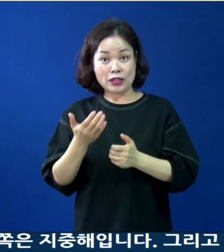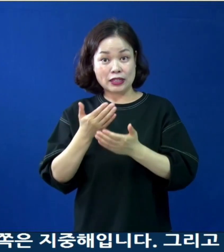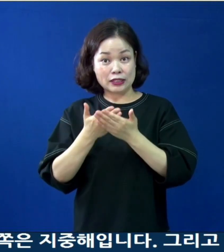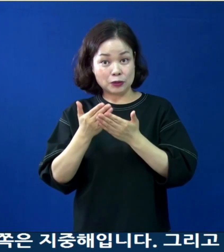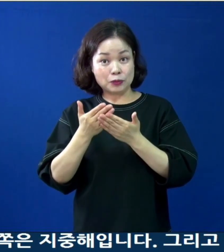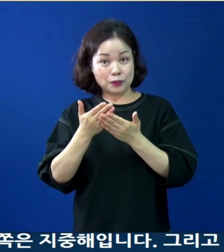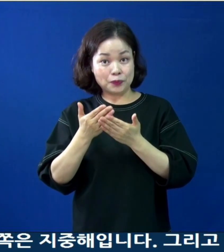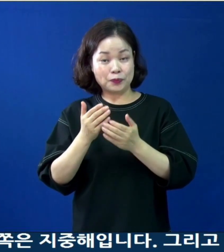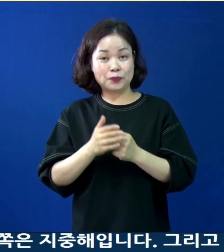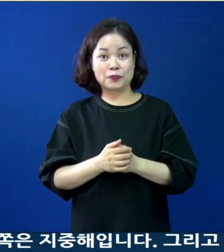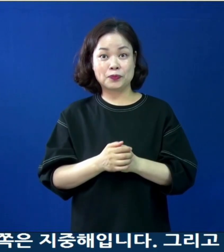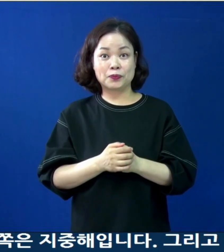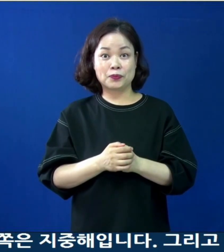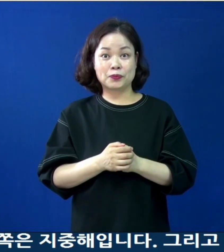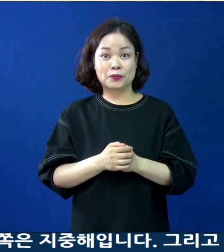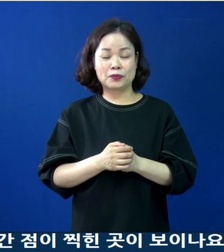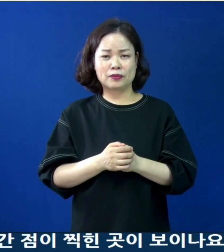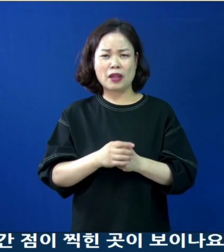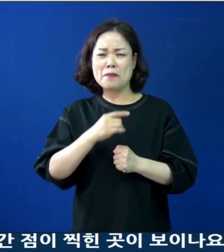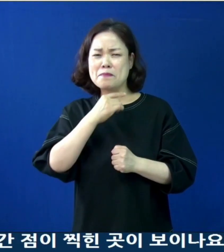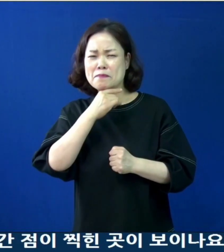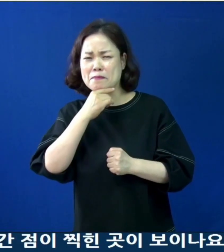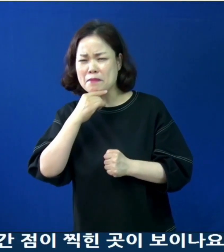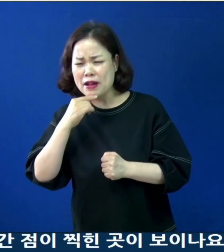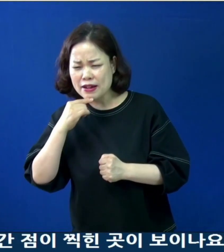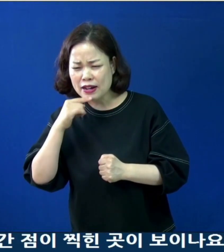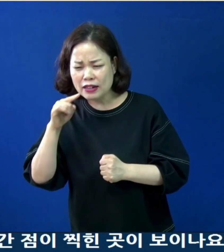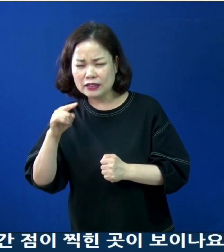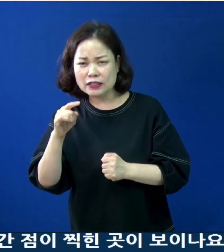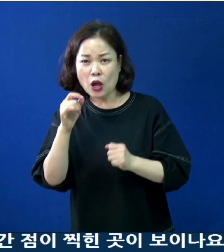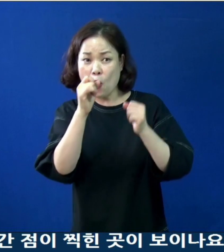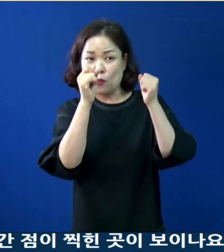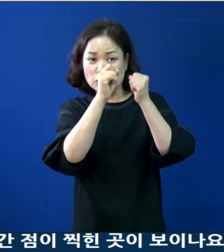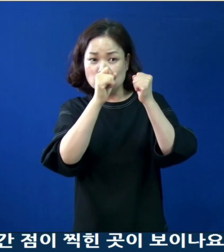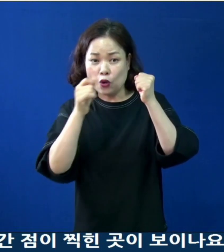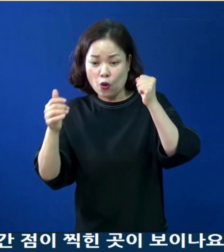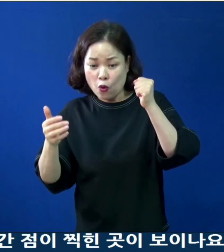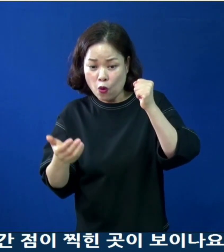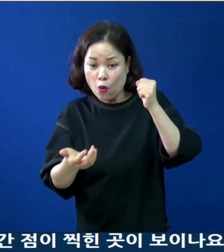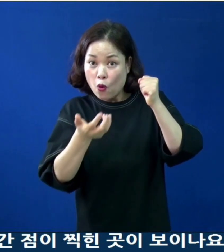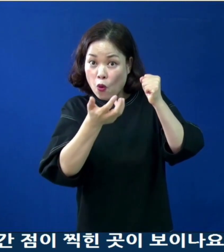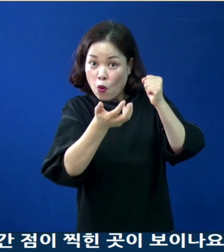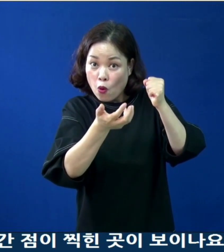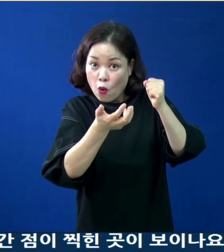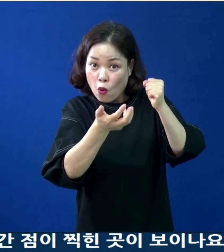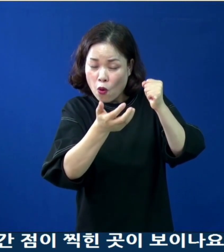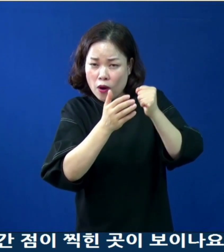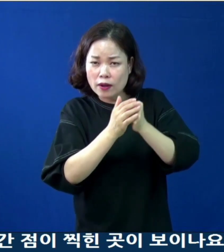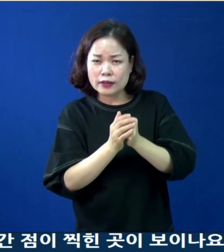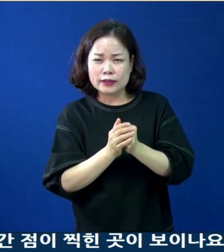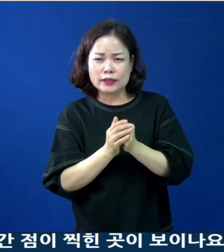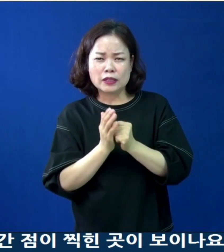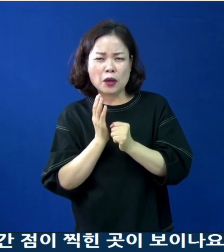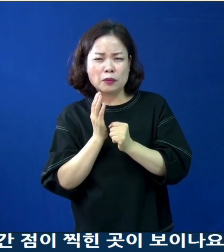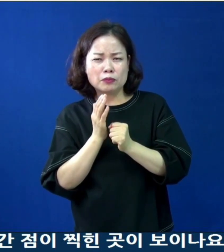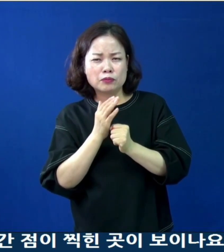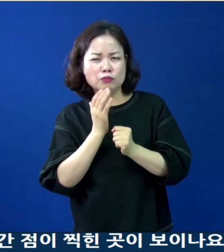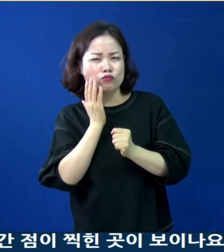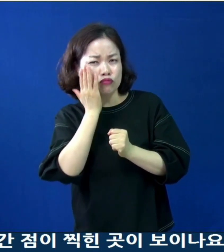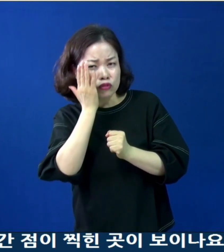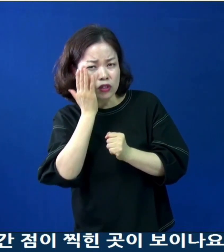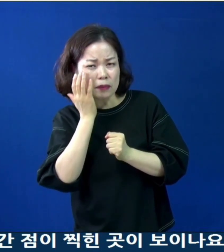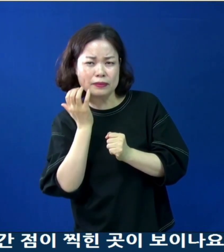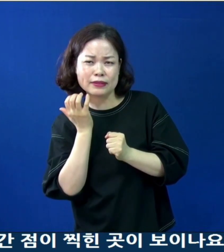그림으로 가주시고요. 빨간 지점에서 북쪽으로 쭉 올라가면 좀 푸르스름한 사각형이